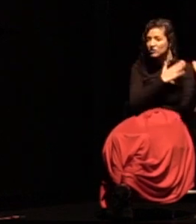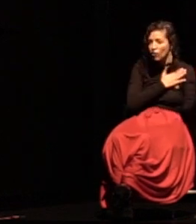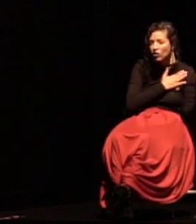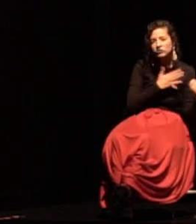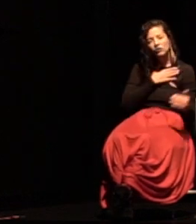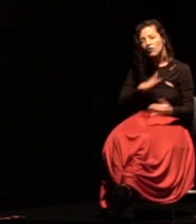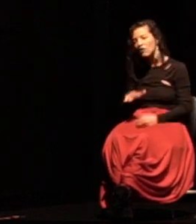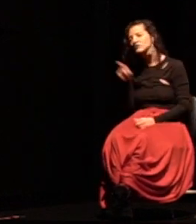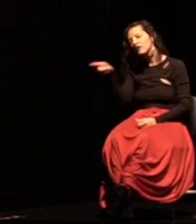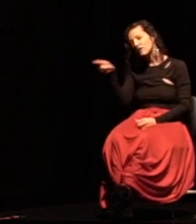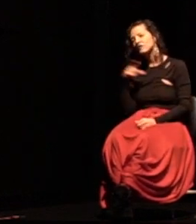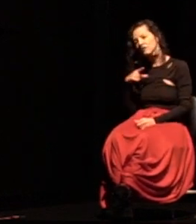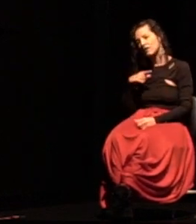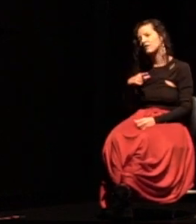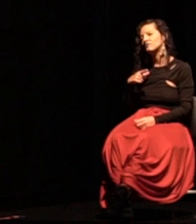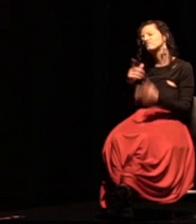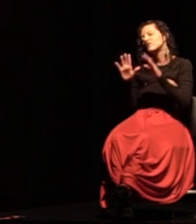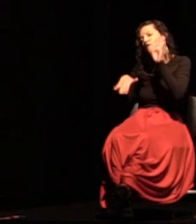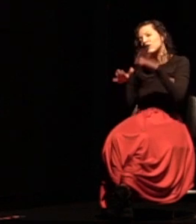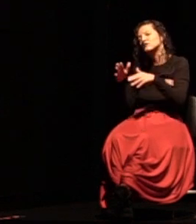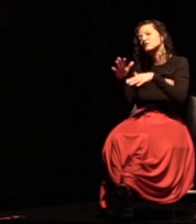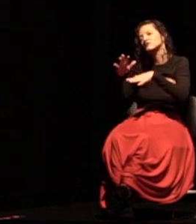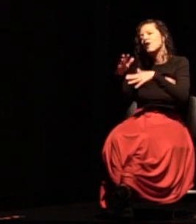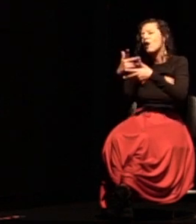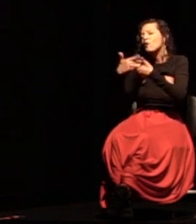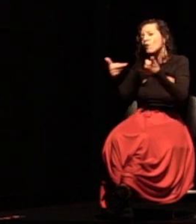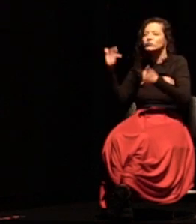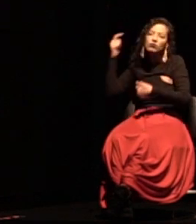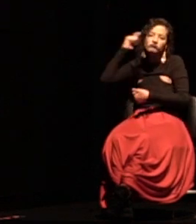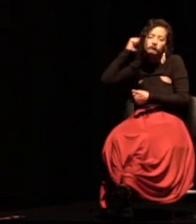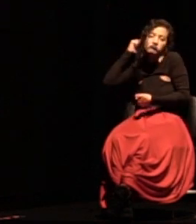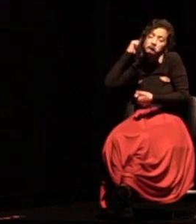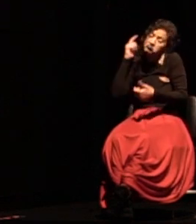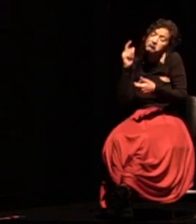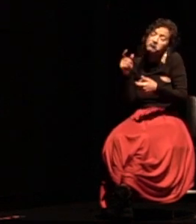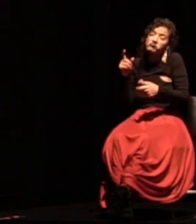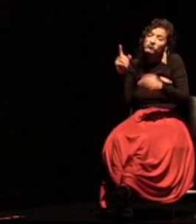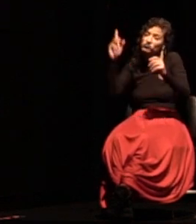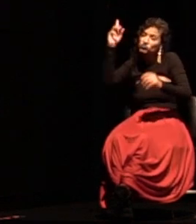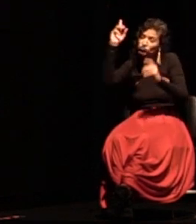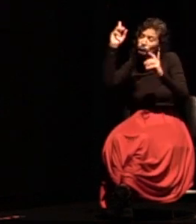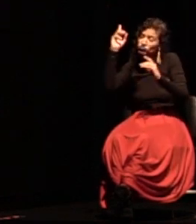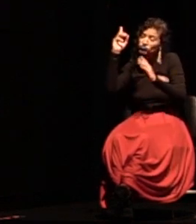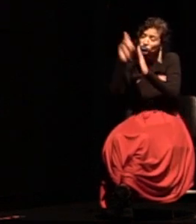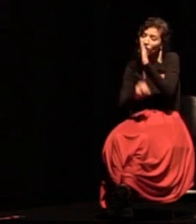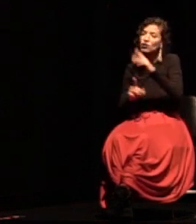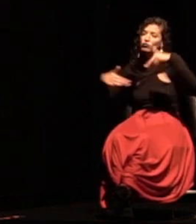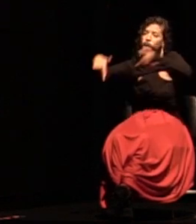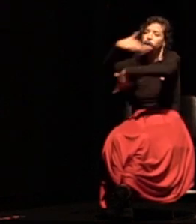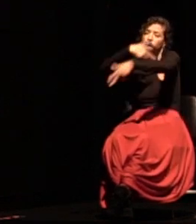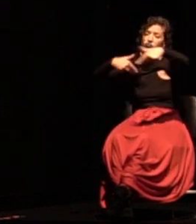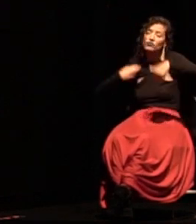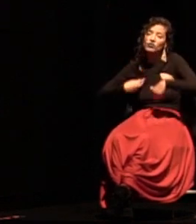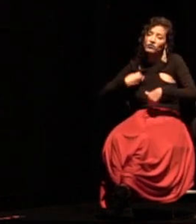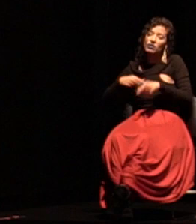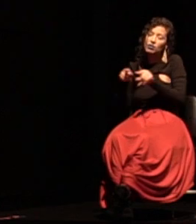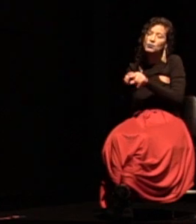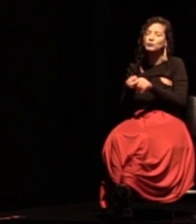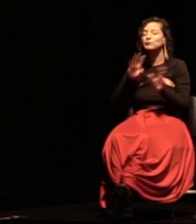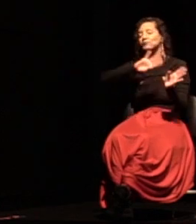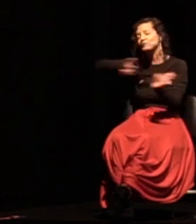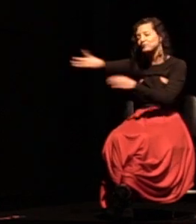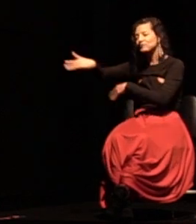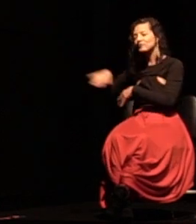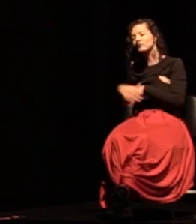mesmo direito. Né? Então, essas condições de compreensão do nosso psiquismo, isso com